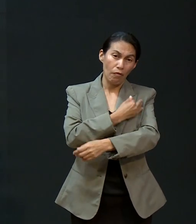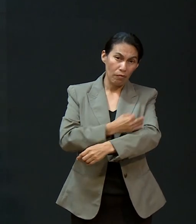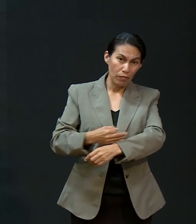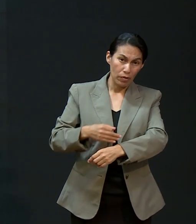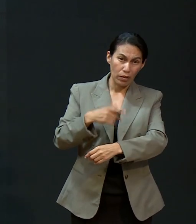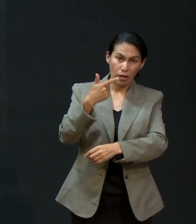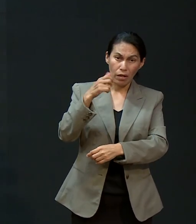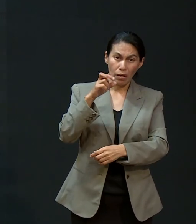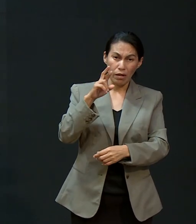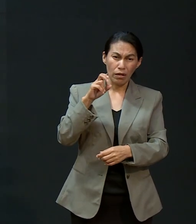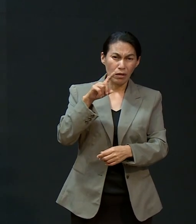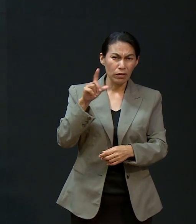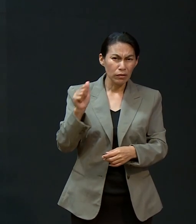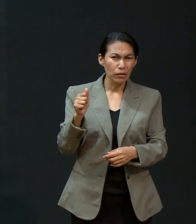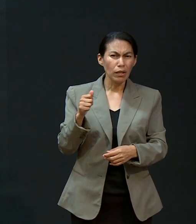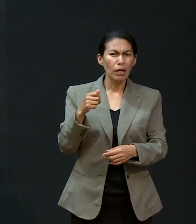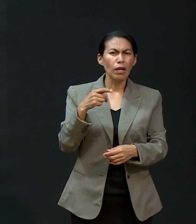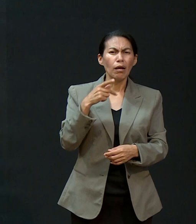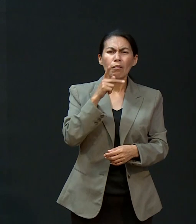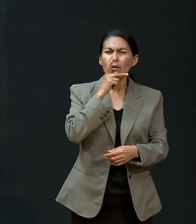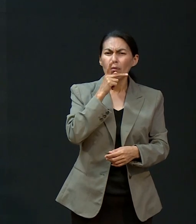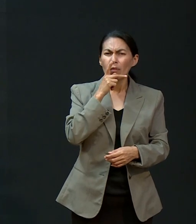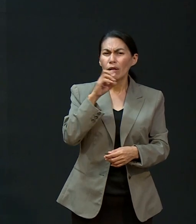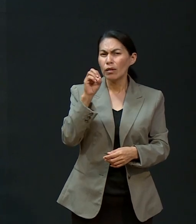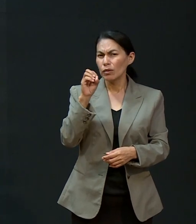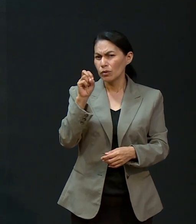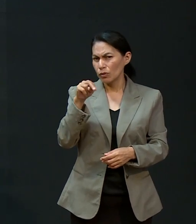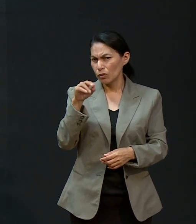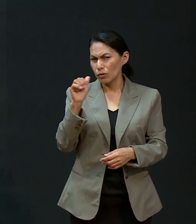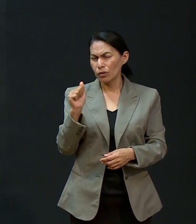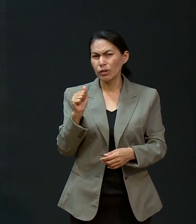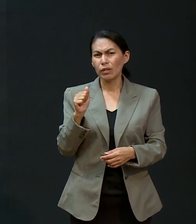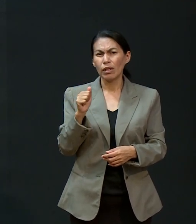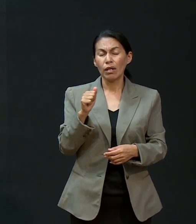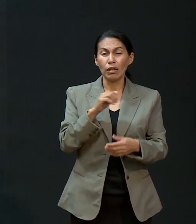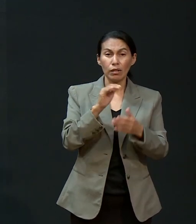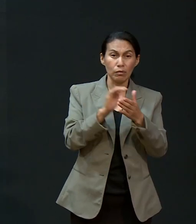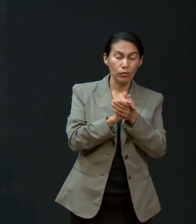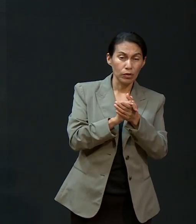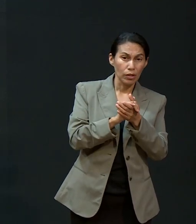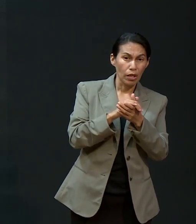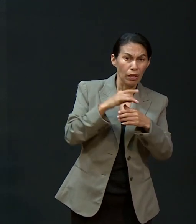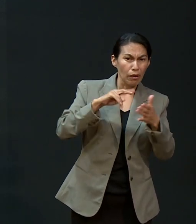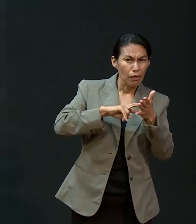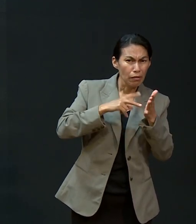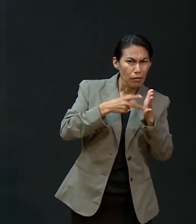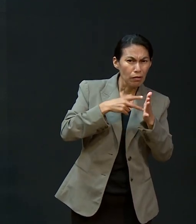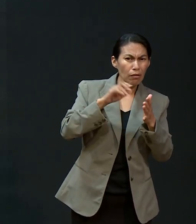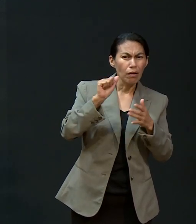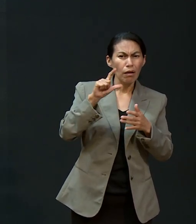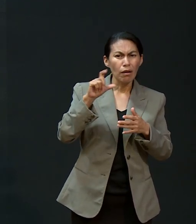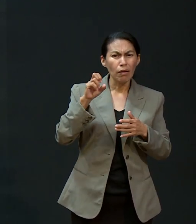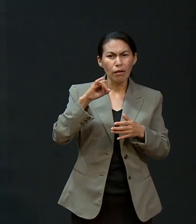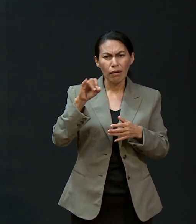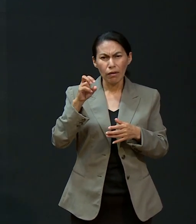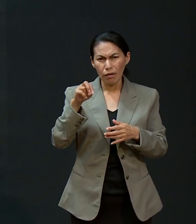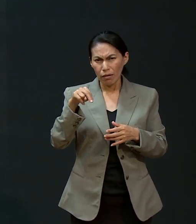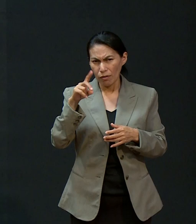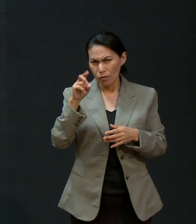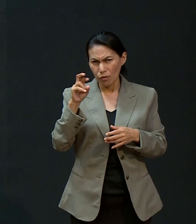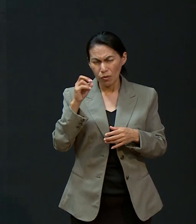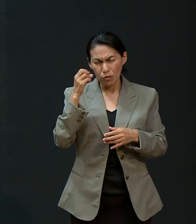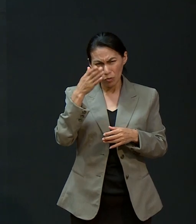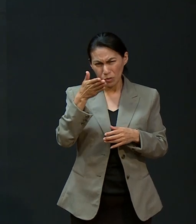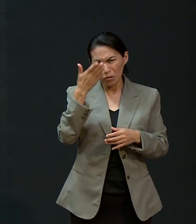orando por la familia Garza, el papá de Sonia Garza y esposa del ingeniero Alejandro García.